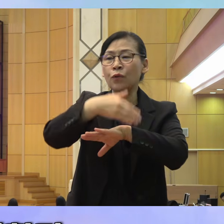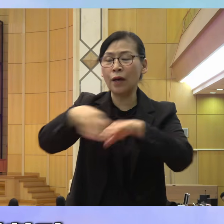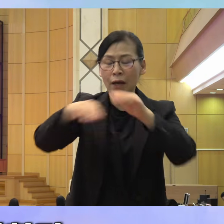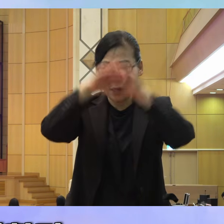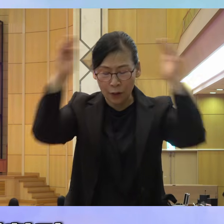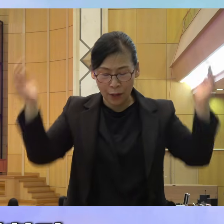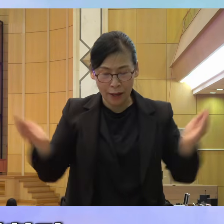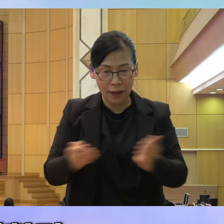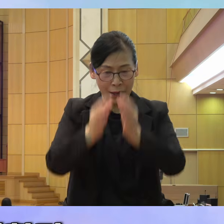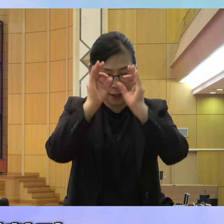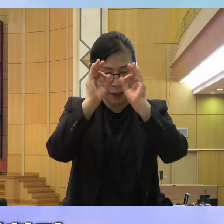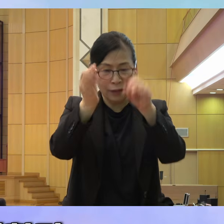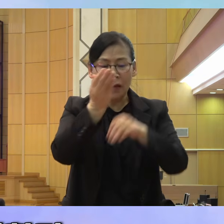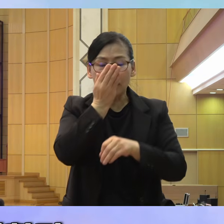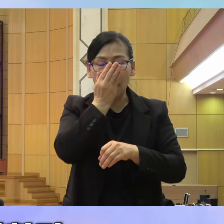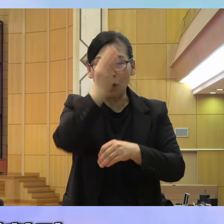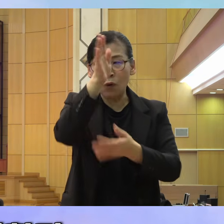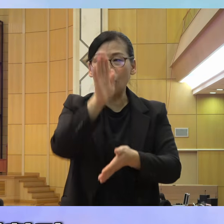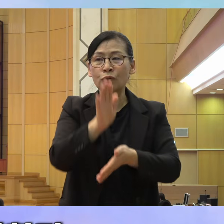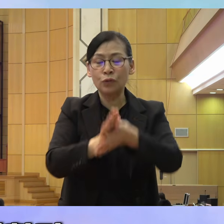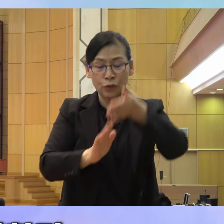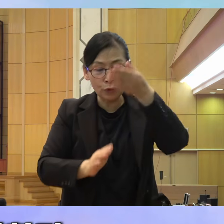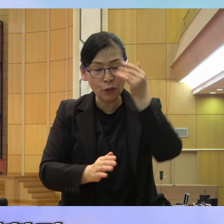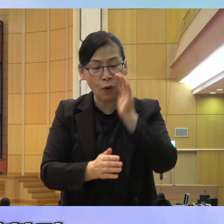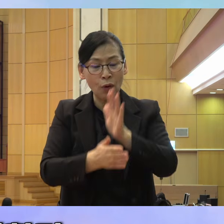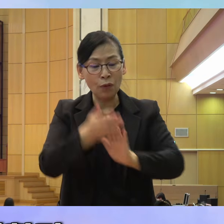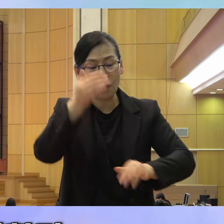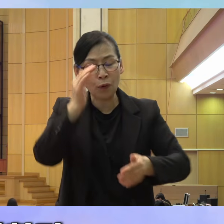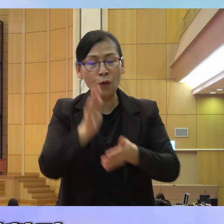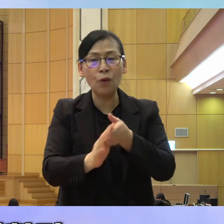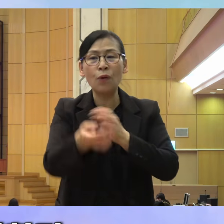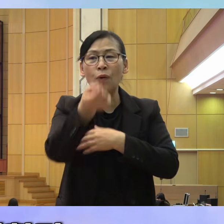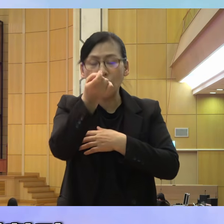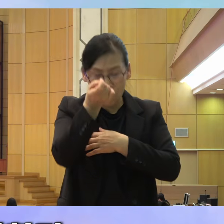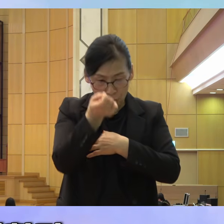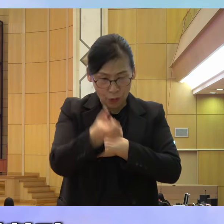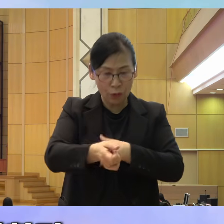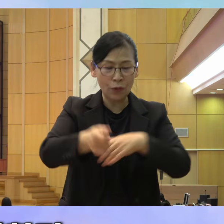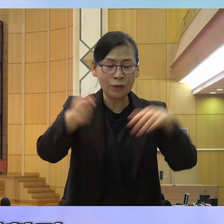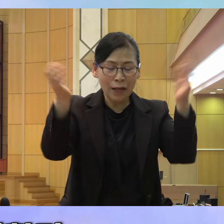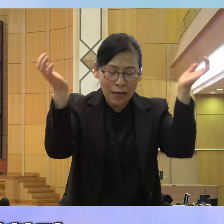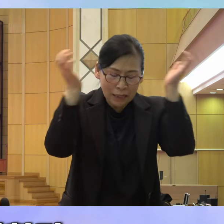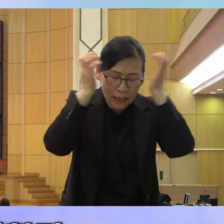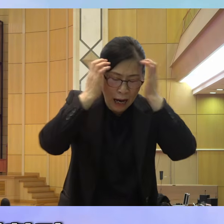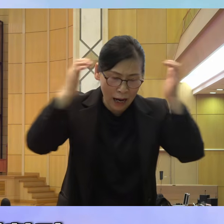크신 계획 다 볼 수도 없고